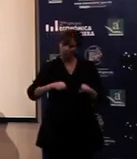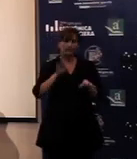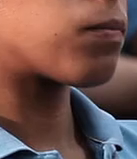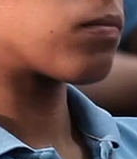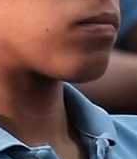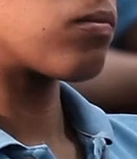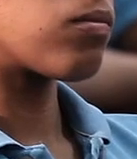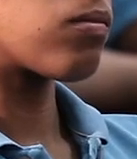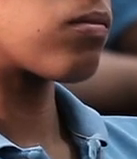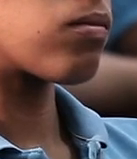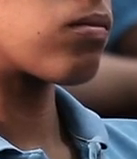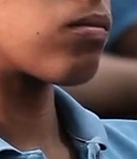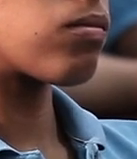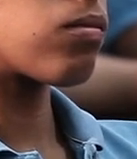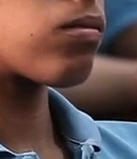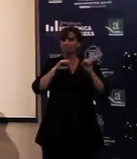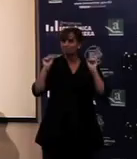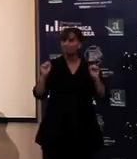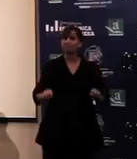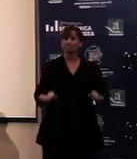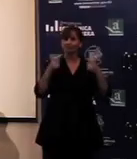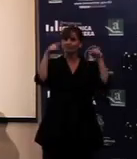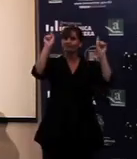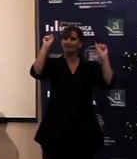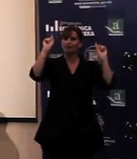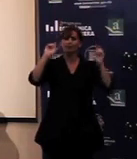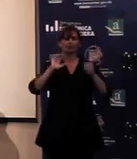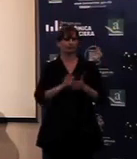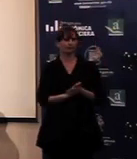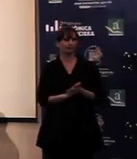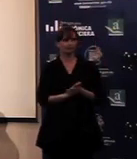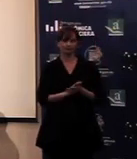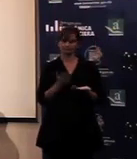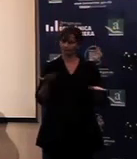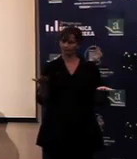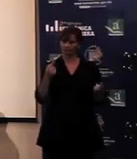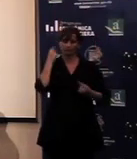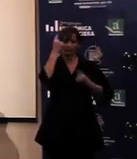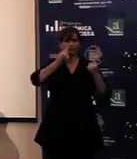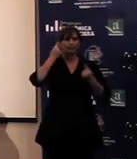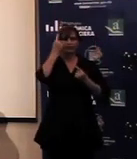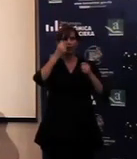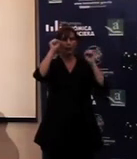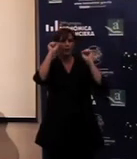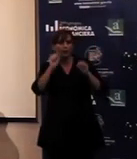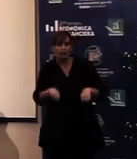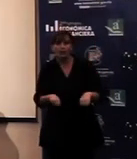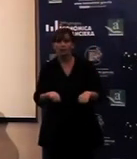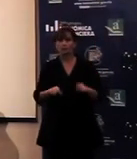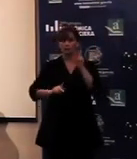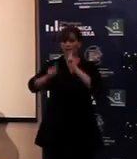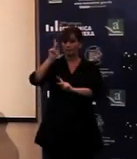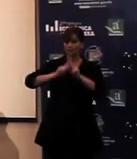aprender la lengua de seña. Y pensamos, ¿por qué no pudiéramos entrenar a nuestros